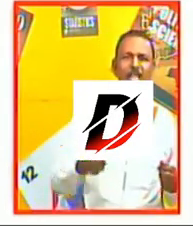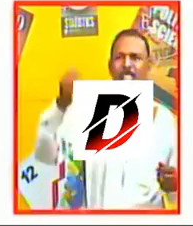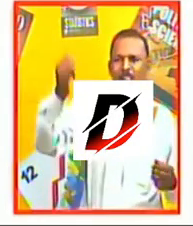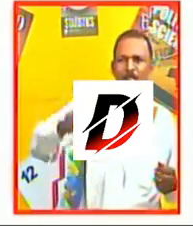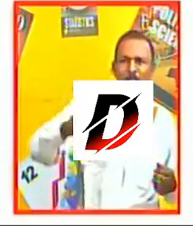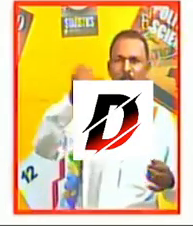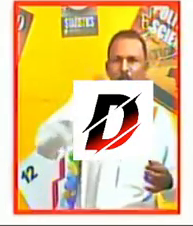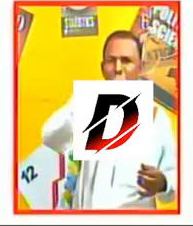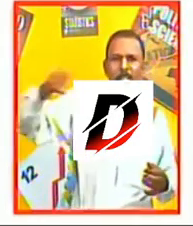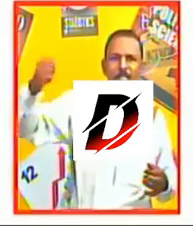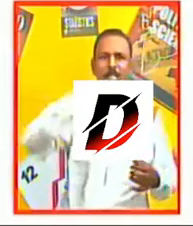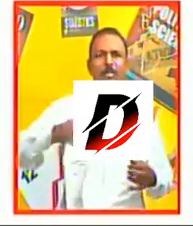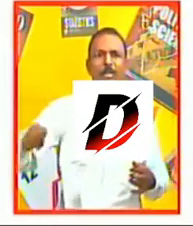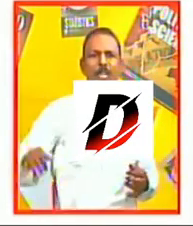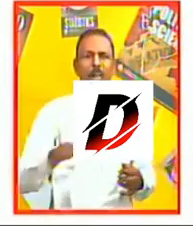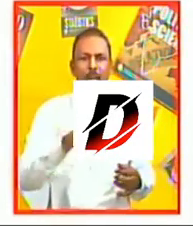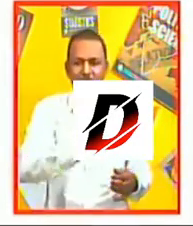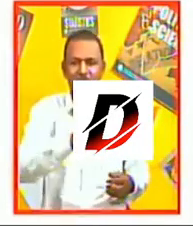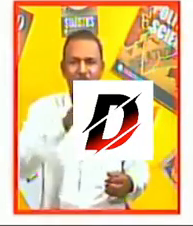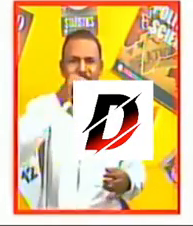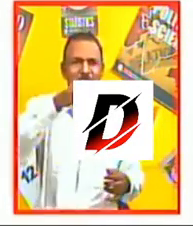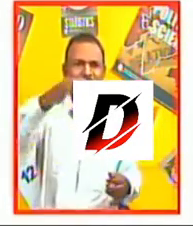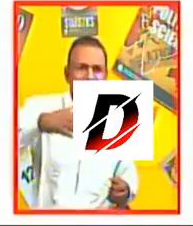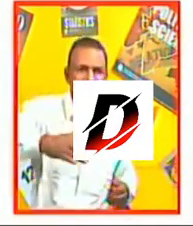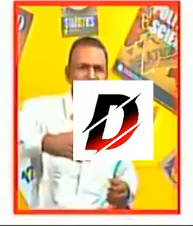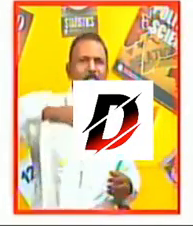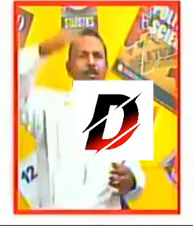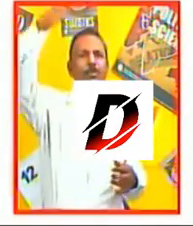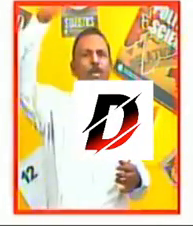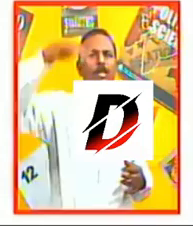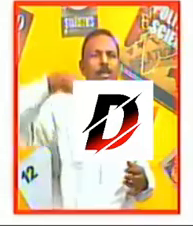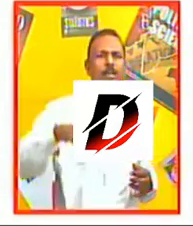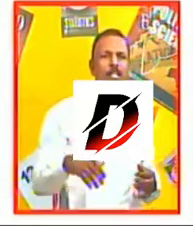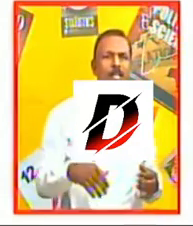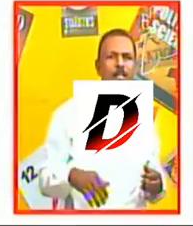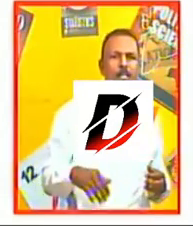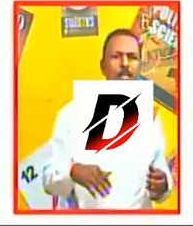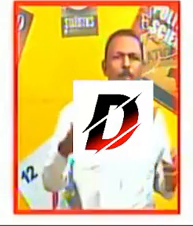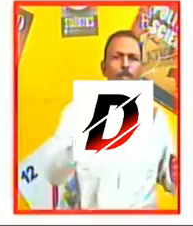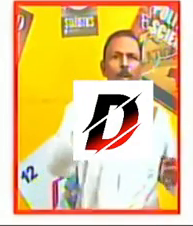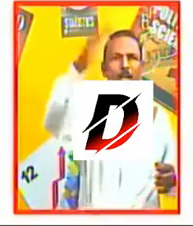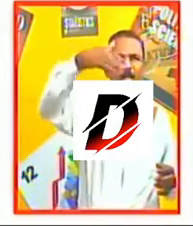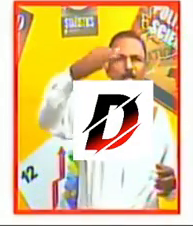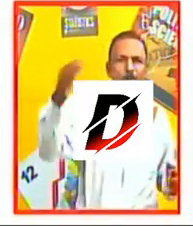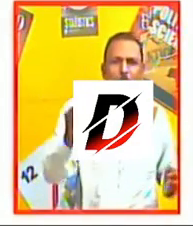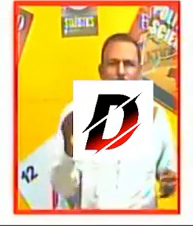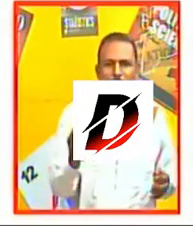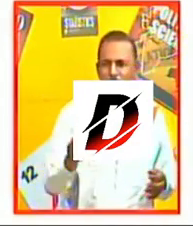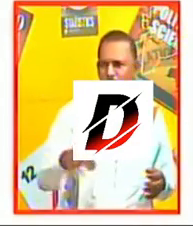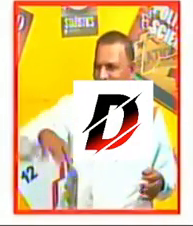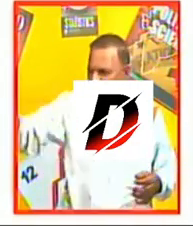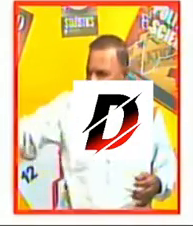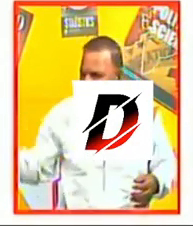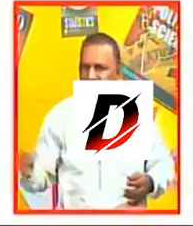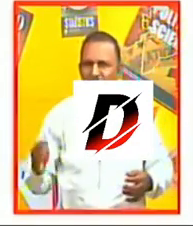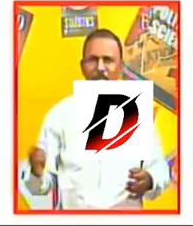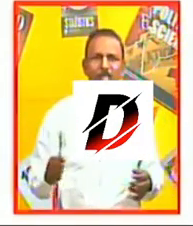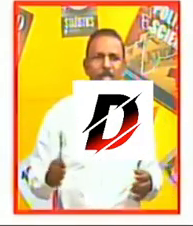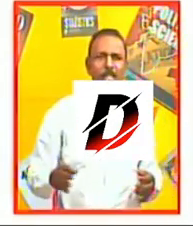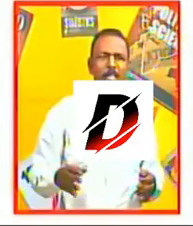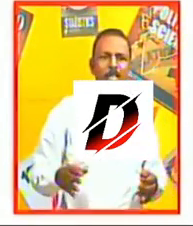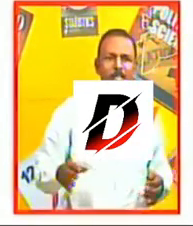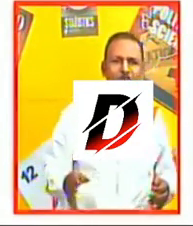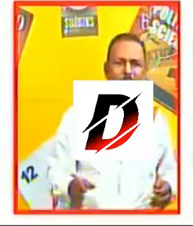அச்சங்கள், கடலின் மட்டத்தில் இருந்து உயரம், கடலில் இருந்து அமைவு, பருவக்காற்று,